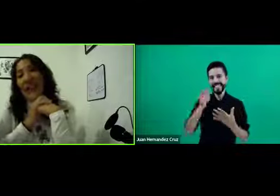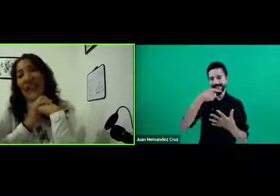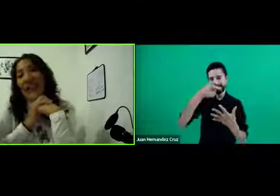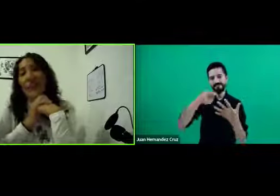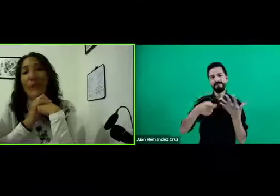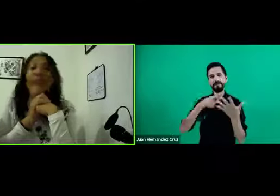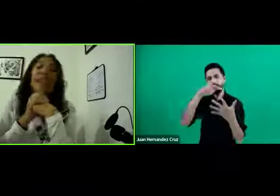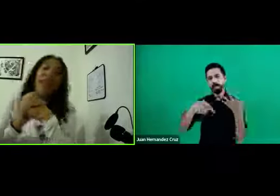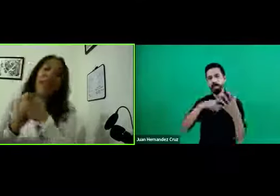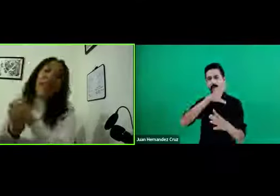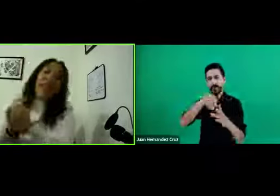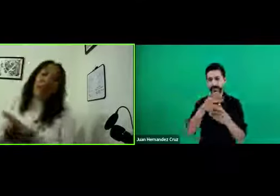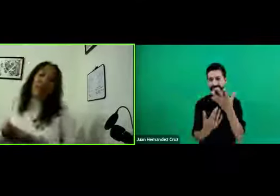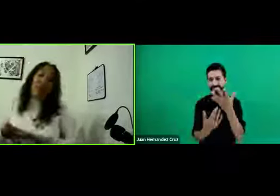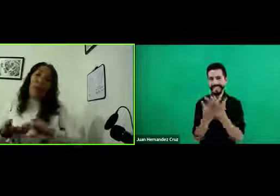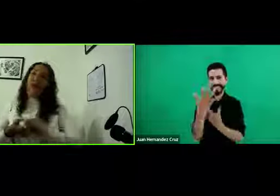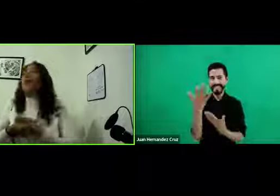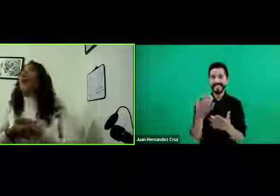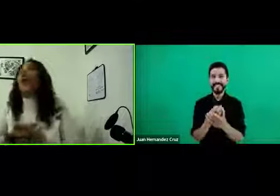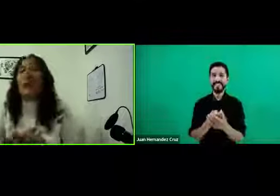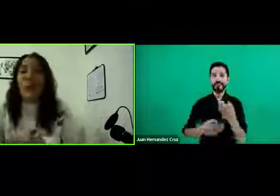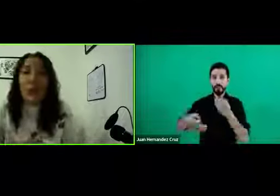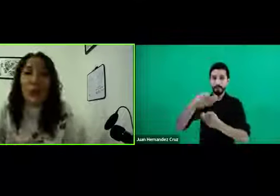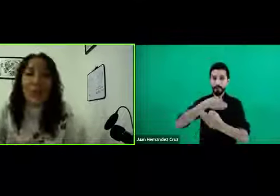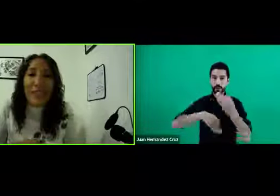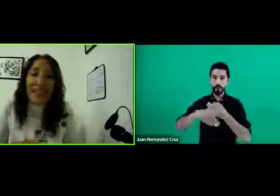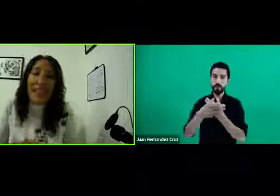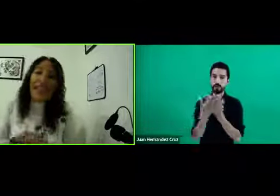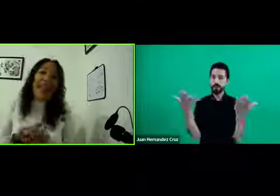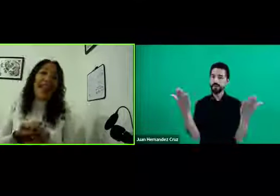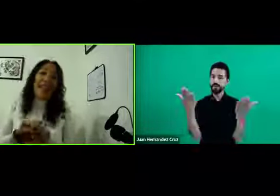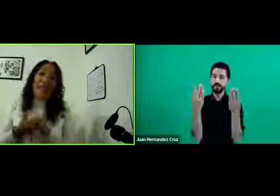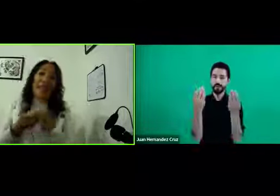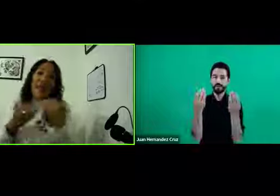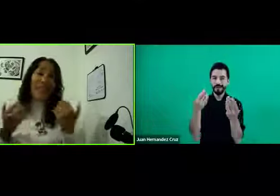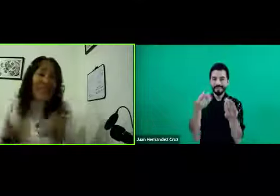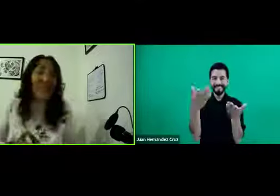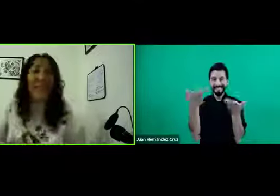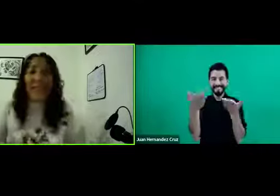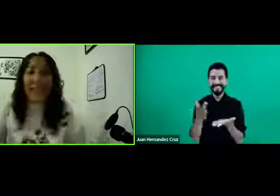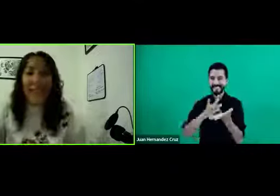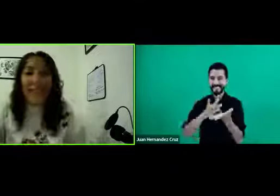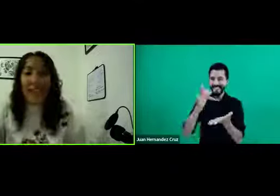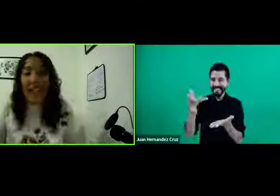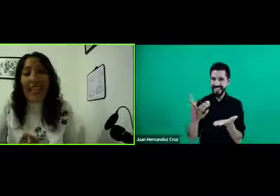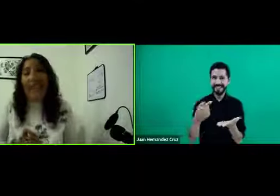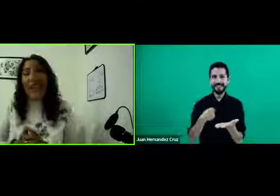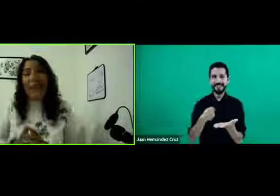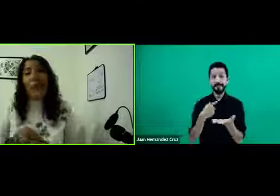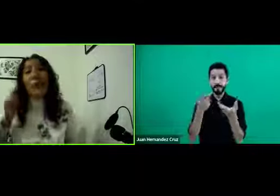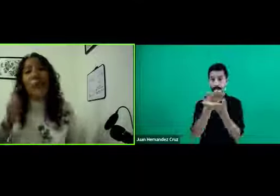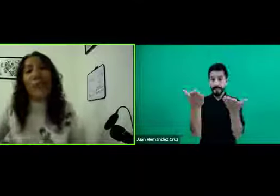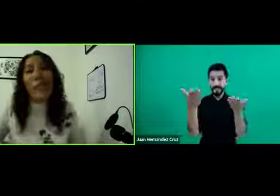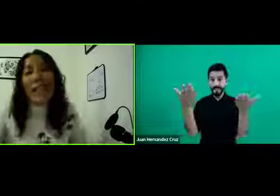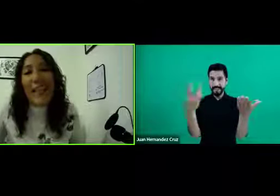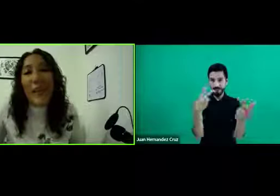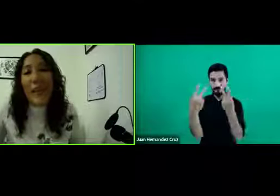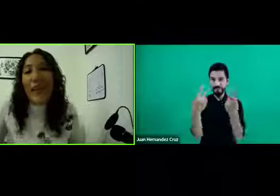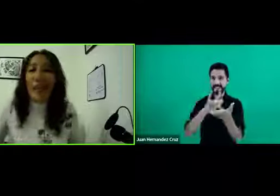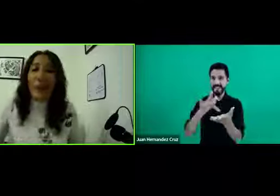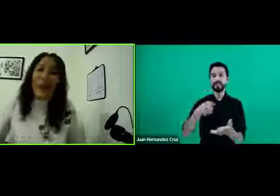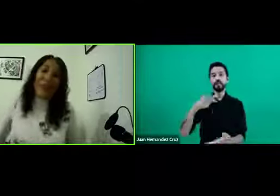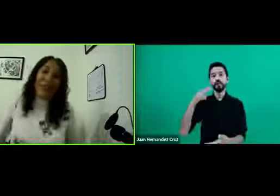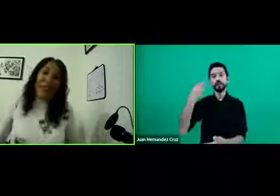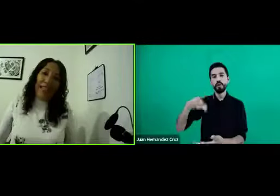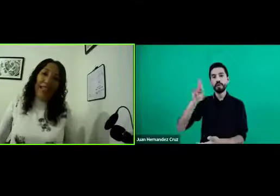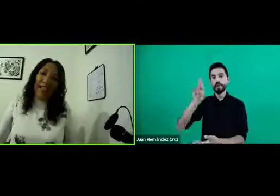que haces. Pues les agradezco mucho, mucho, mucho su asistencia. Me encanta que estén aquí. Yo soy Ruth Cerezo